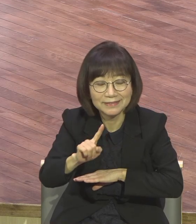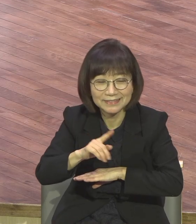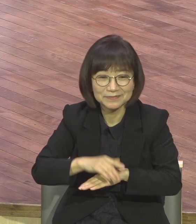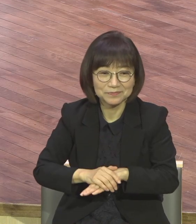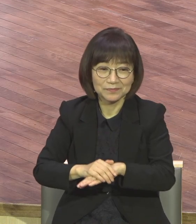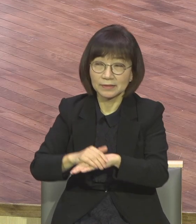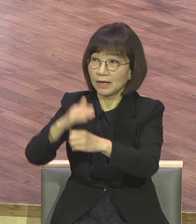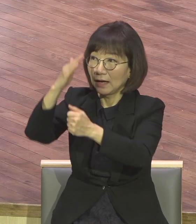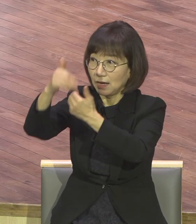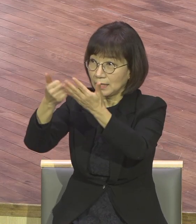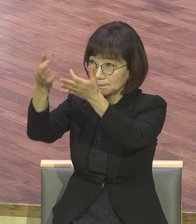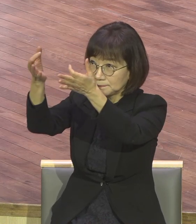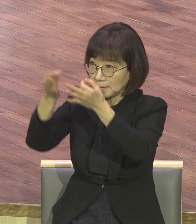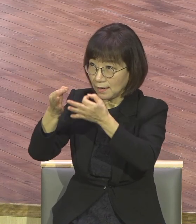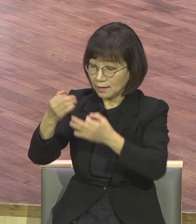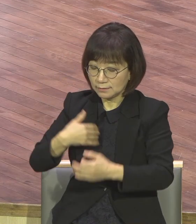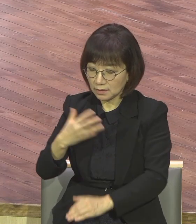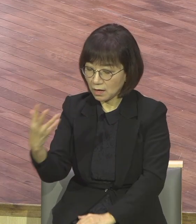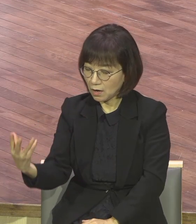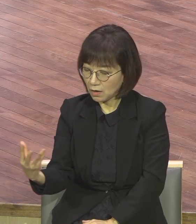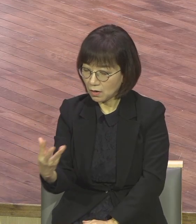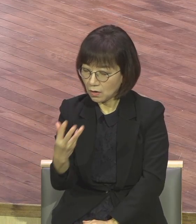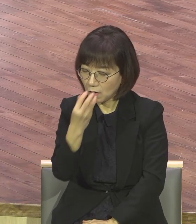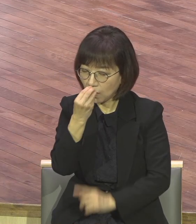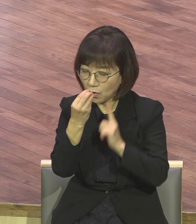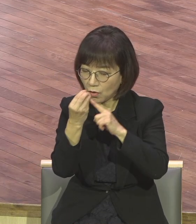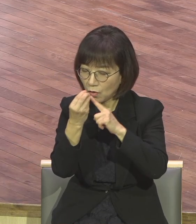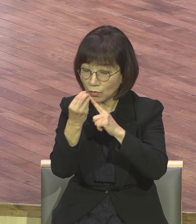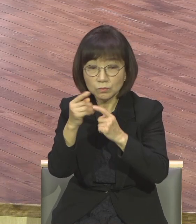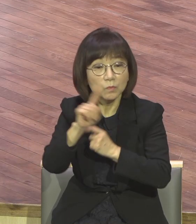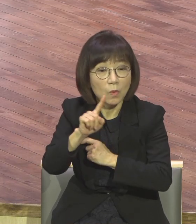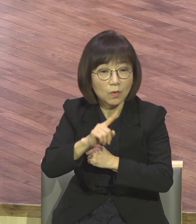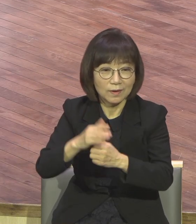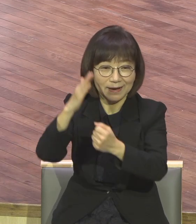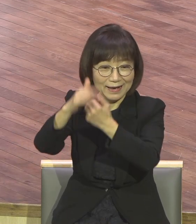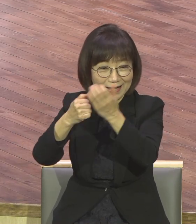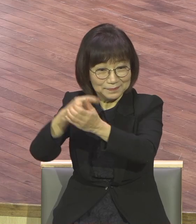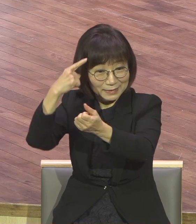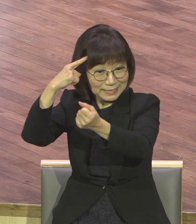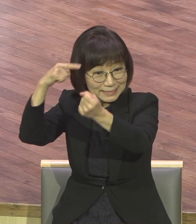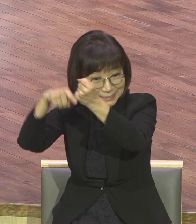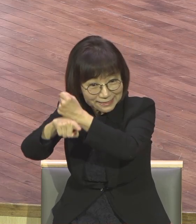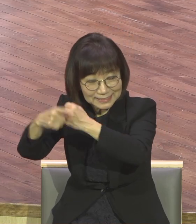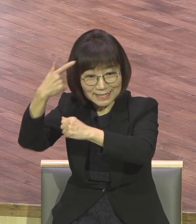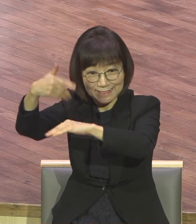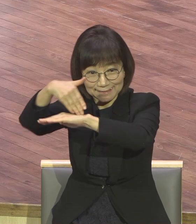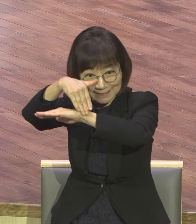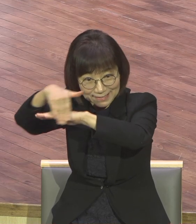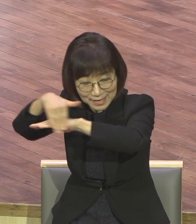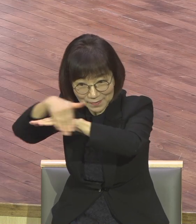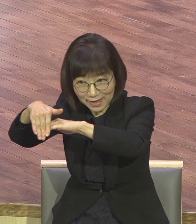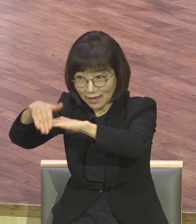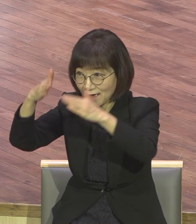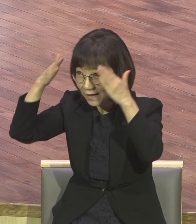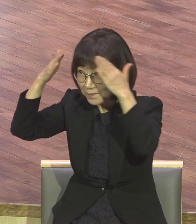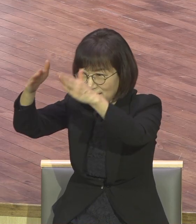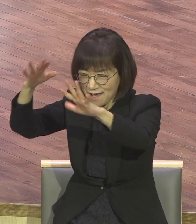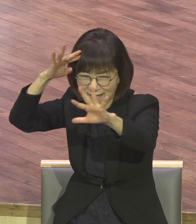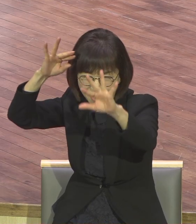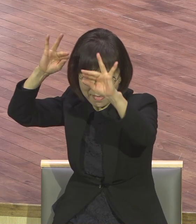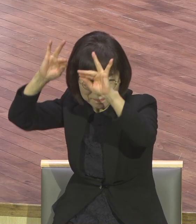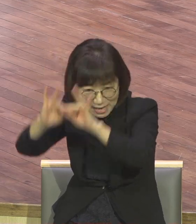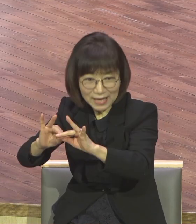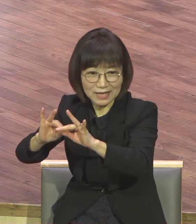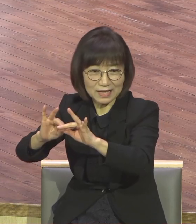앞에서의 거룩은 하나님의 뜻과 하나님의 이 계획, 이 계획의 방향